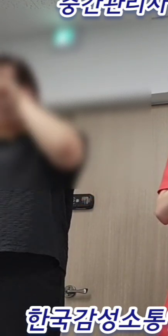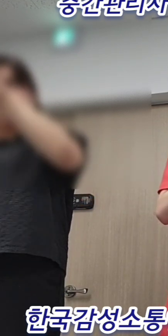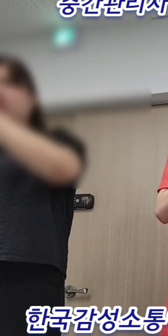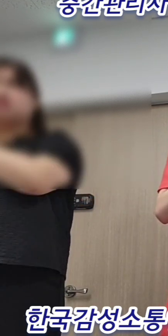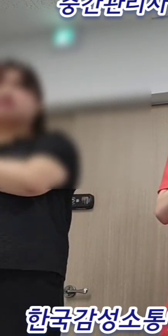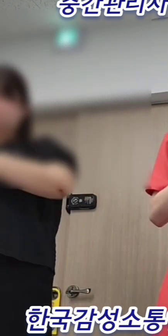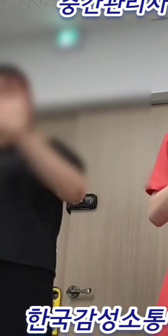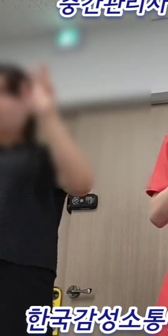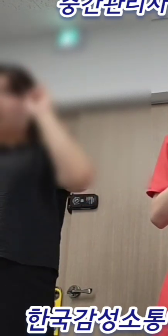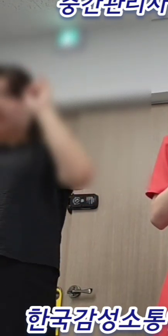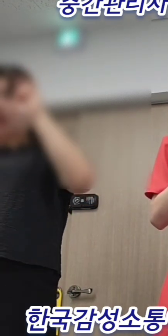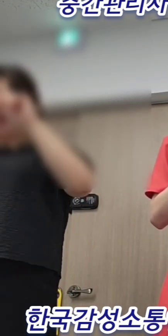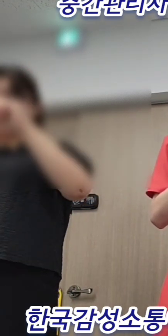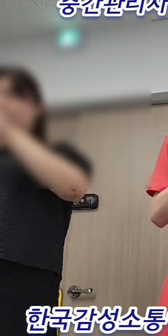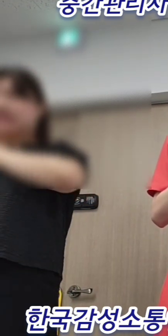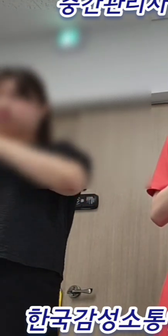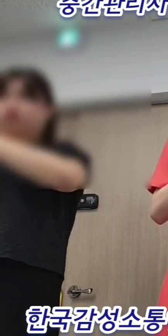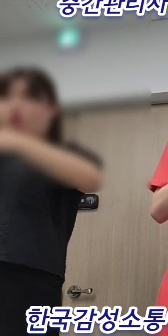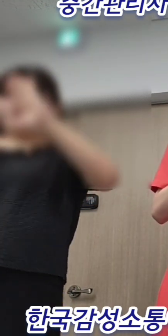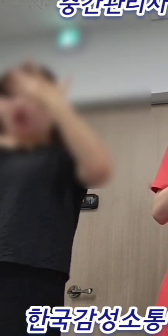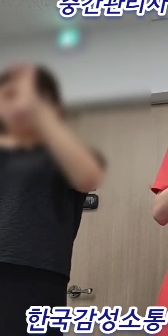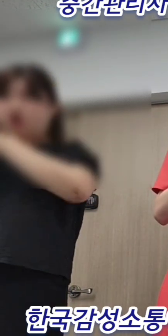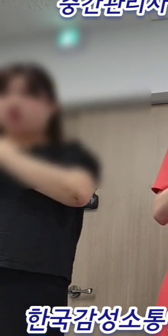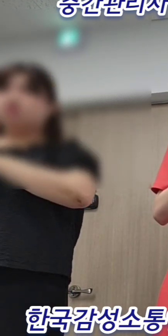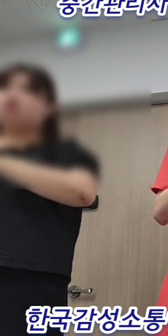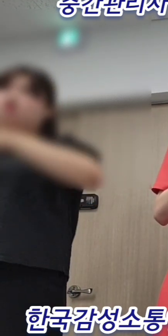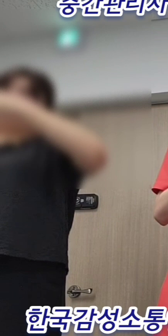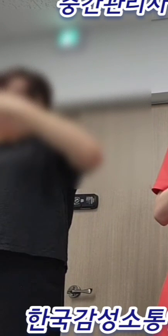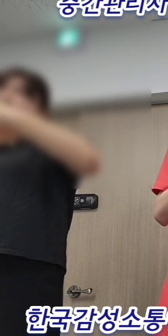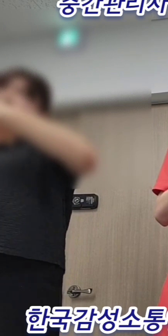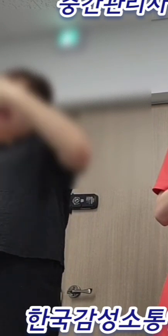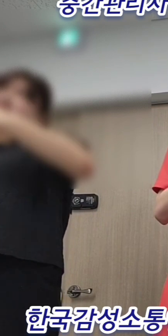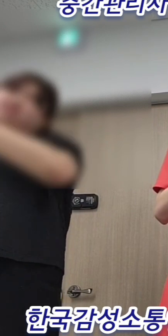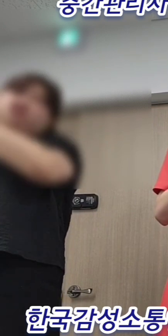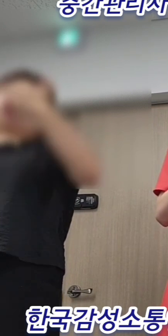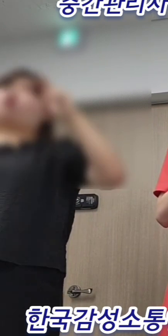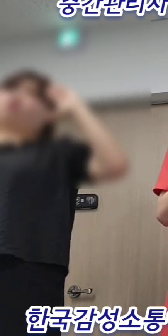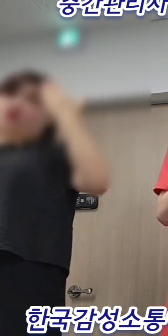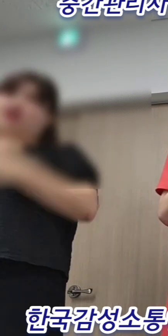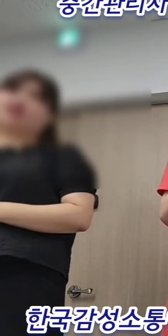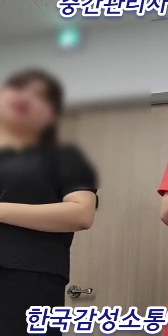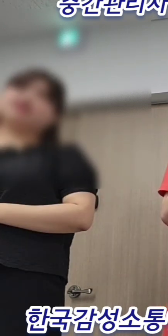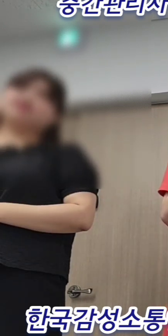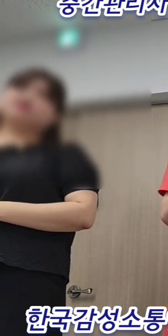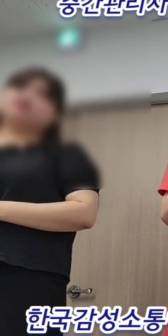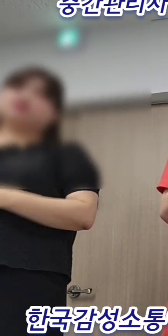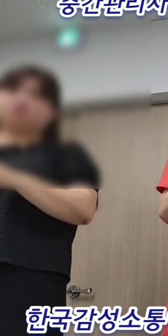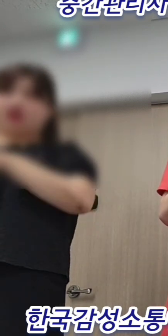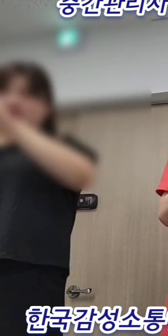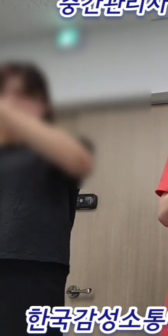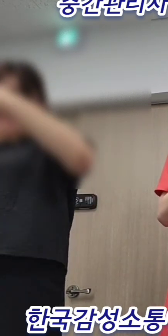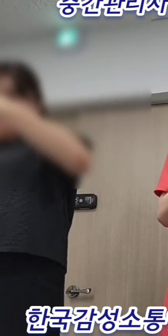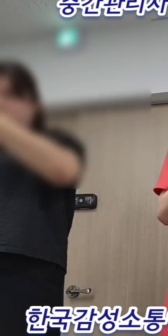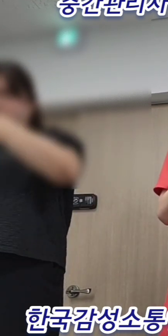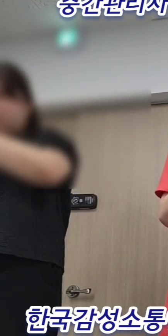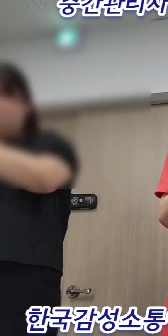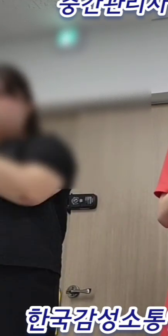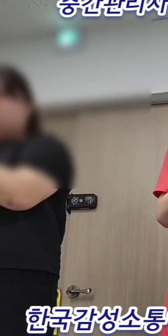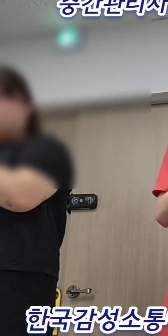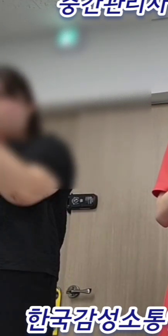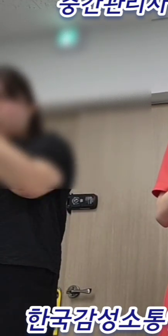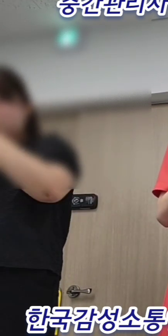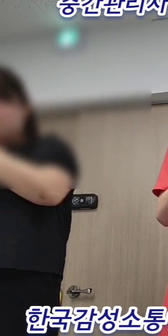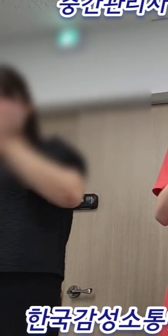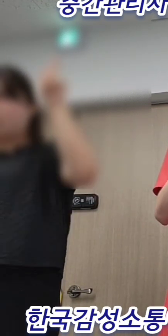모르고 그것이 수조의 가치를 발휘한대요 그래서 그것이 되기까지 기업은 수많은 돈과 수많은